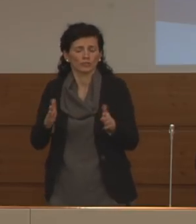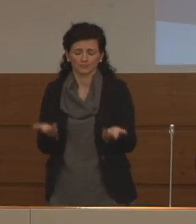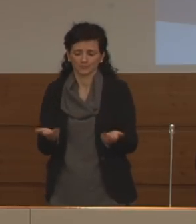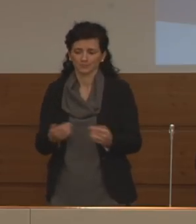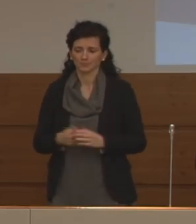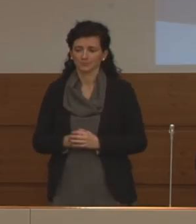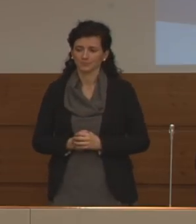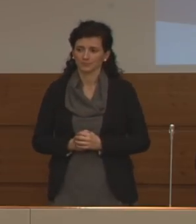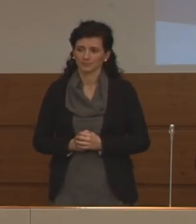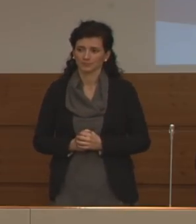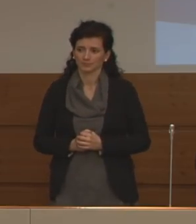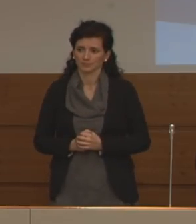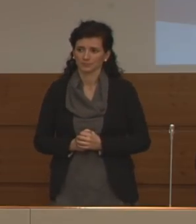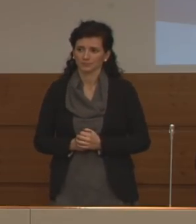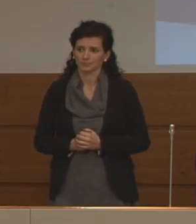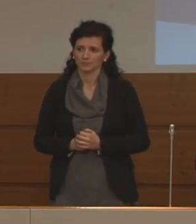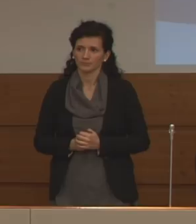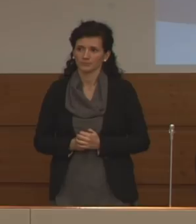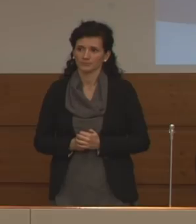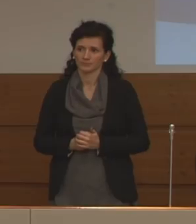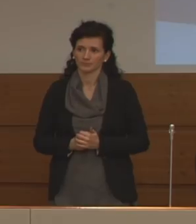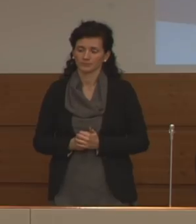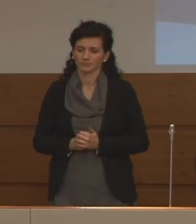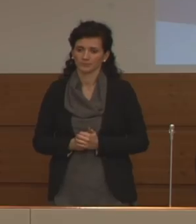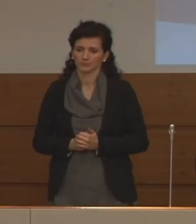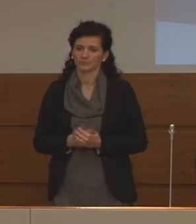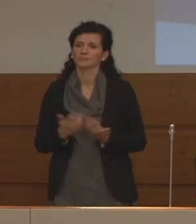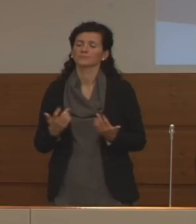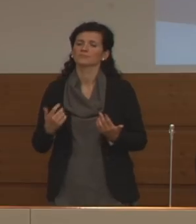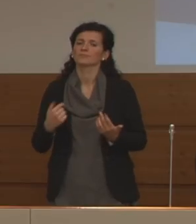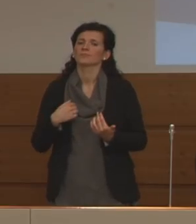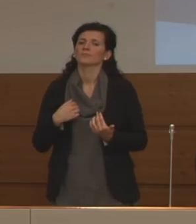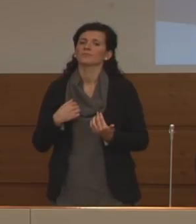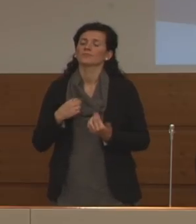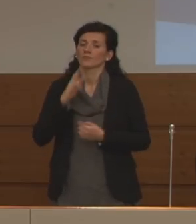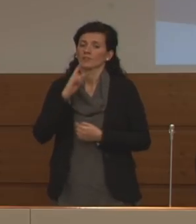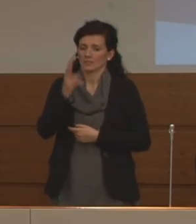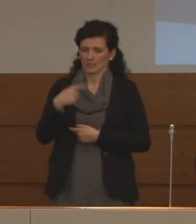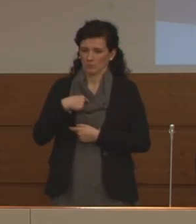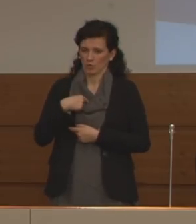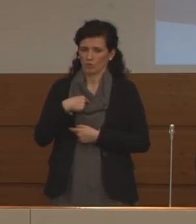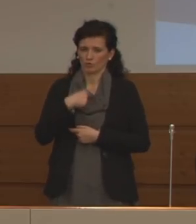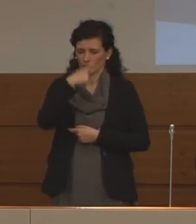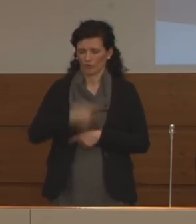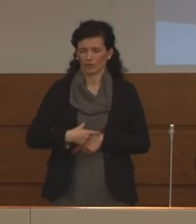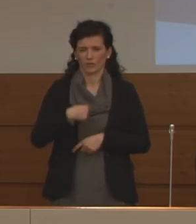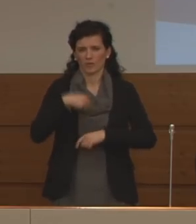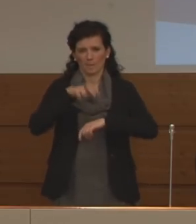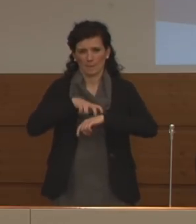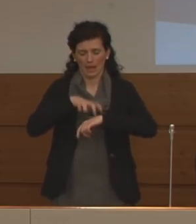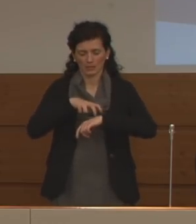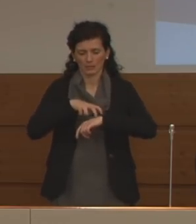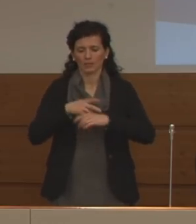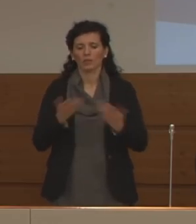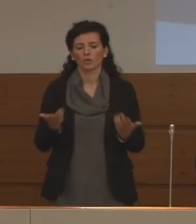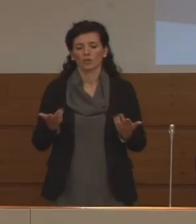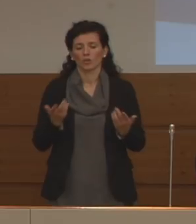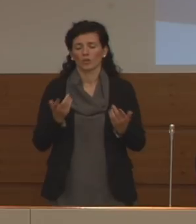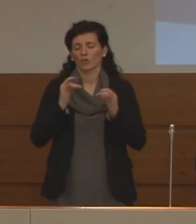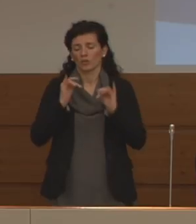risponde ancora io come parte medica sì certamente si